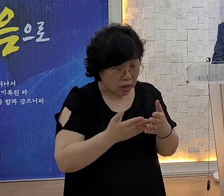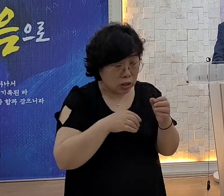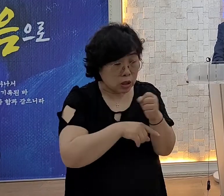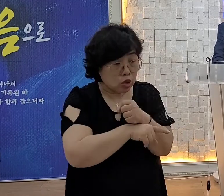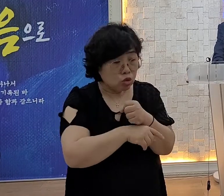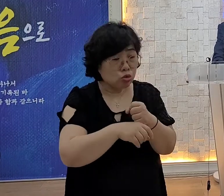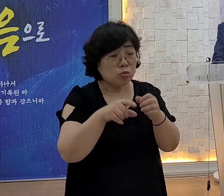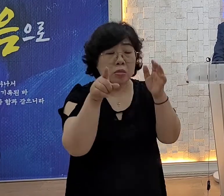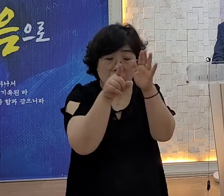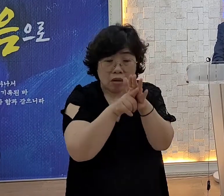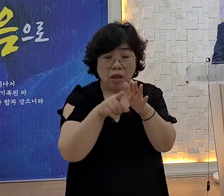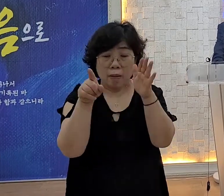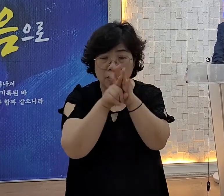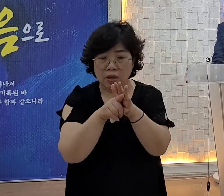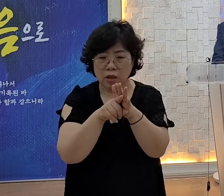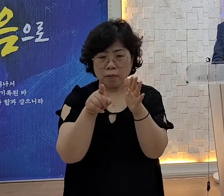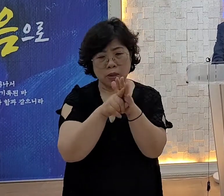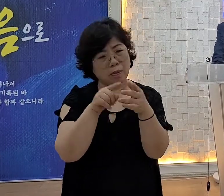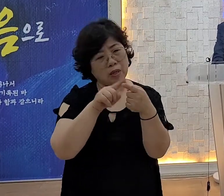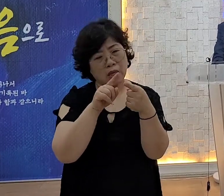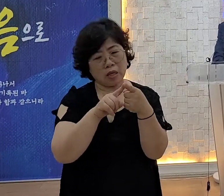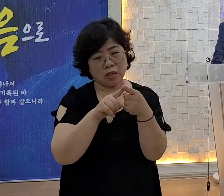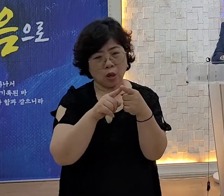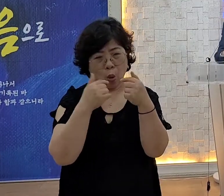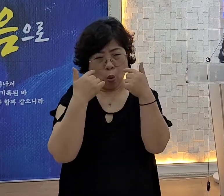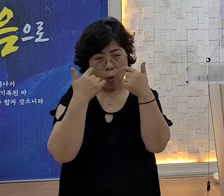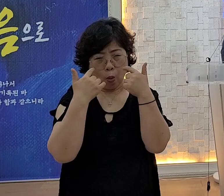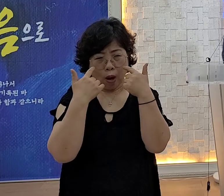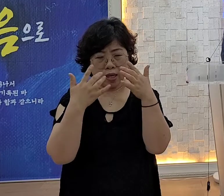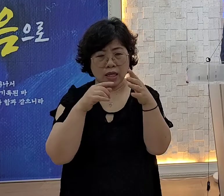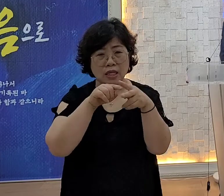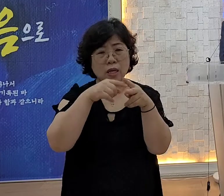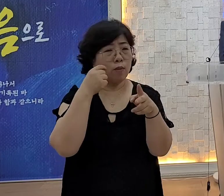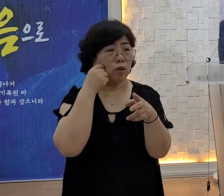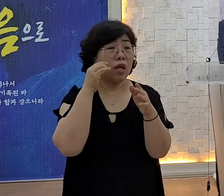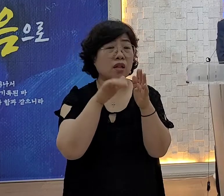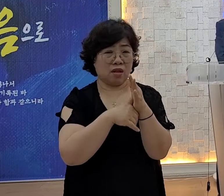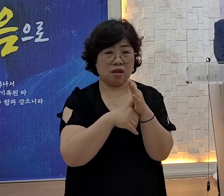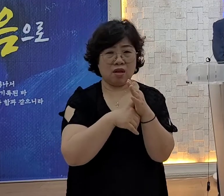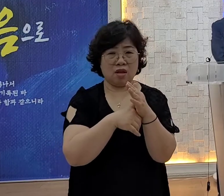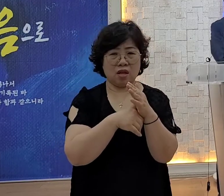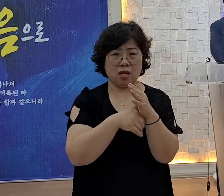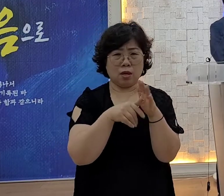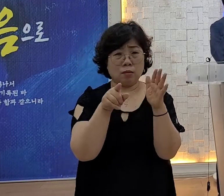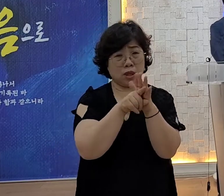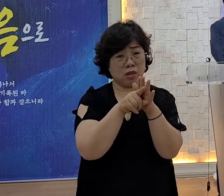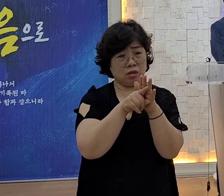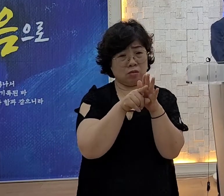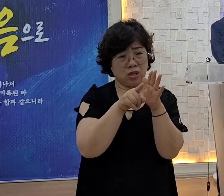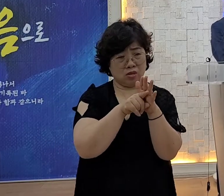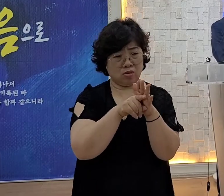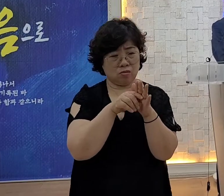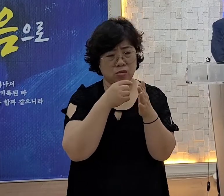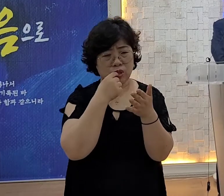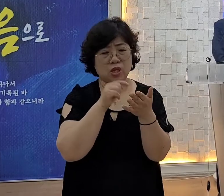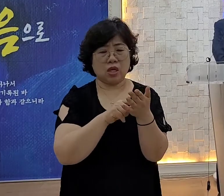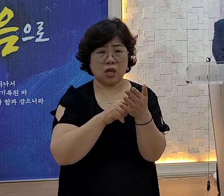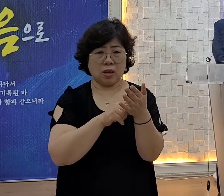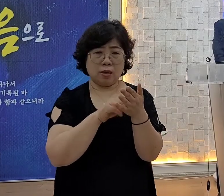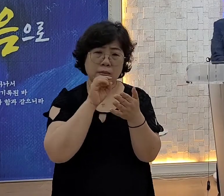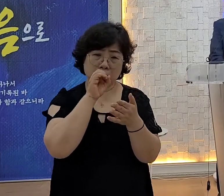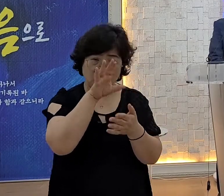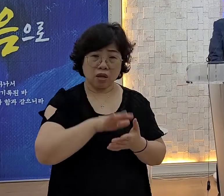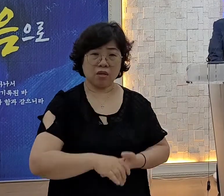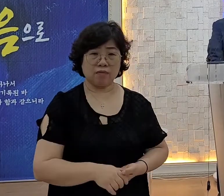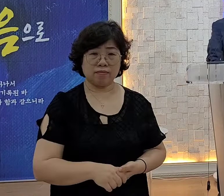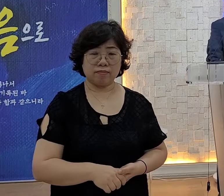없어? 믿었네. 할 수 있지 않겠습니까? 제가 그 질문에 답하자면 자랑거리가 될 수 있다, 없다? 없다.